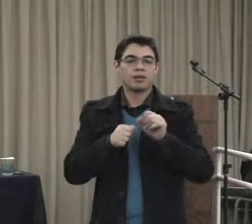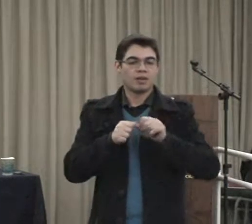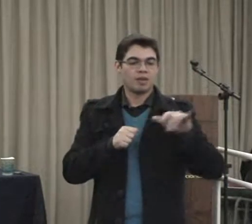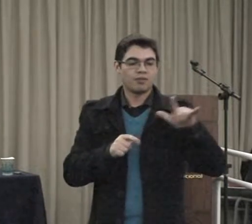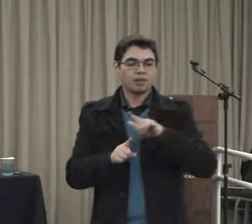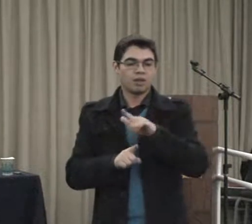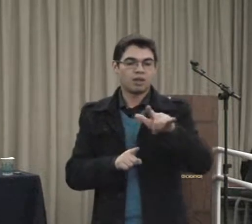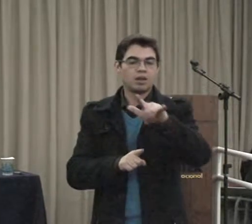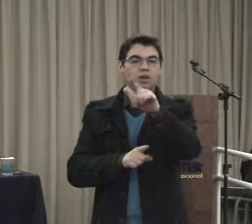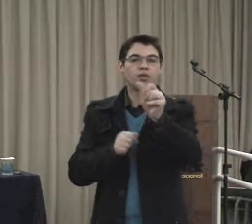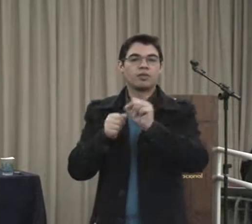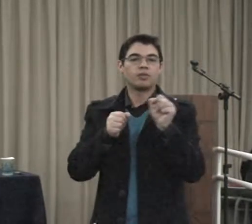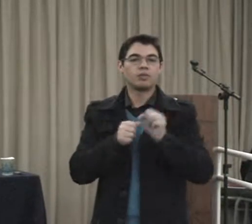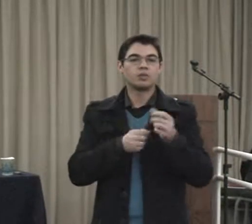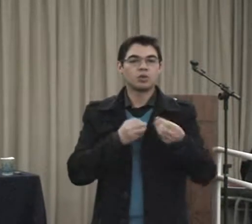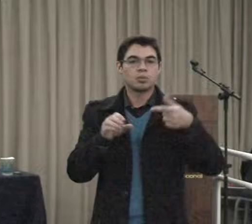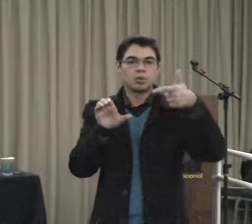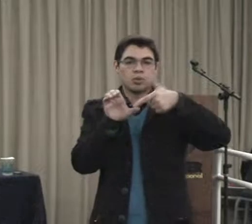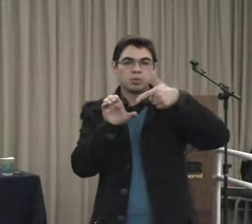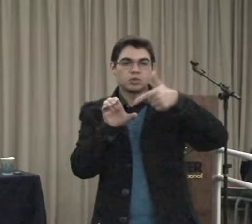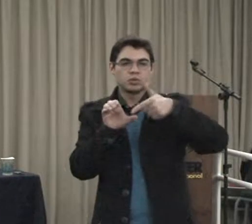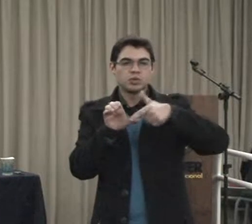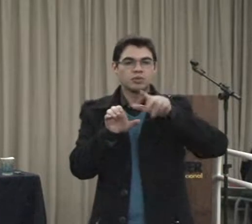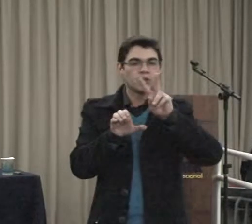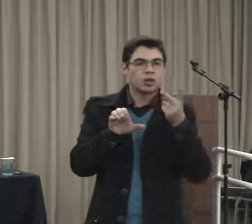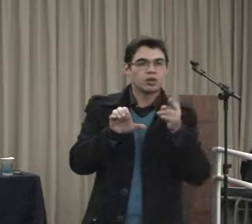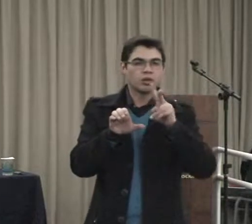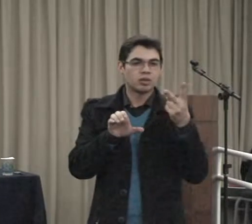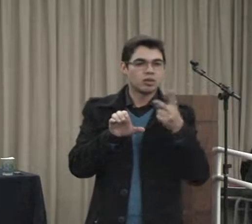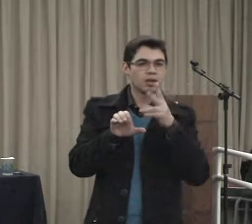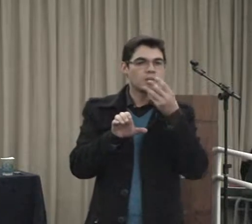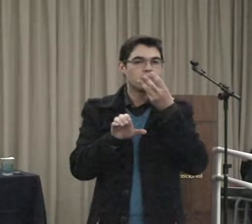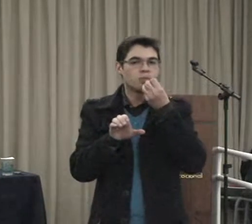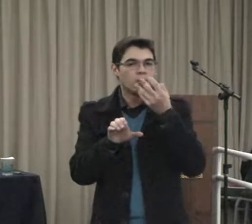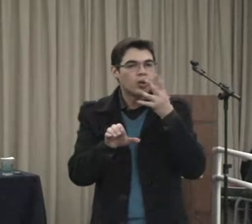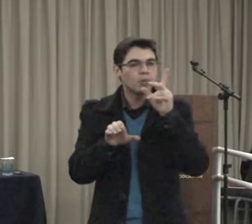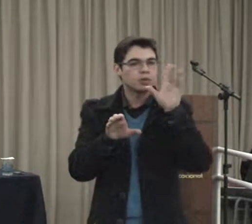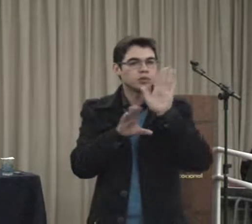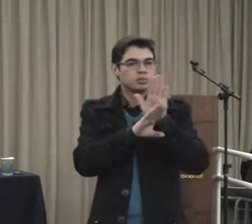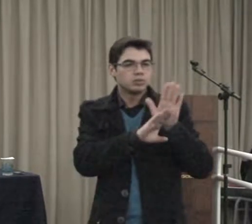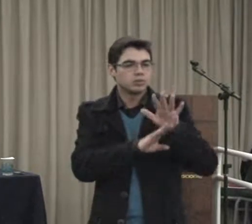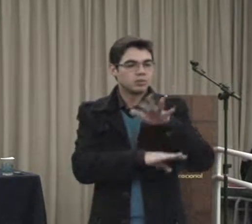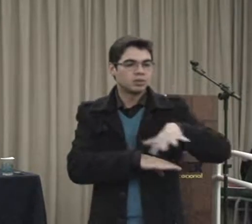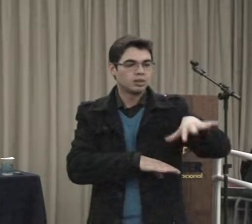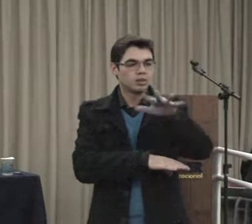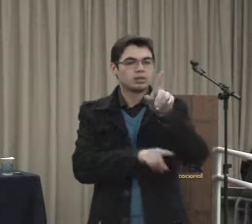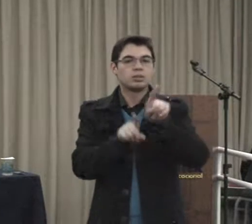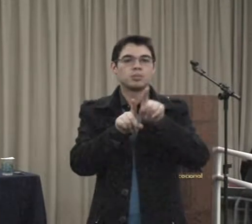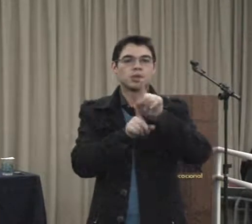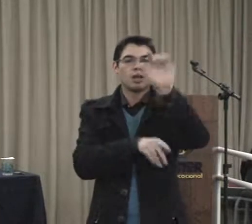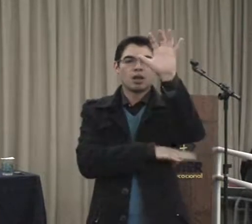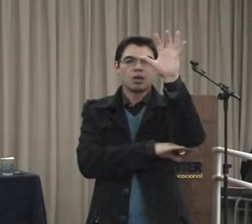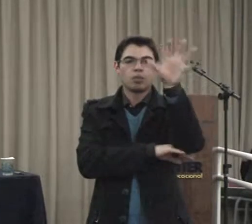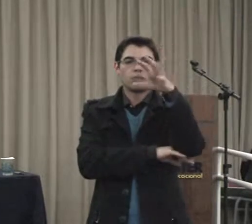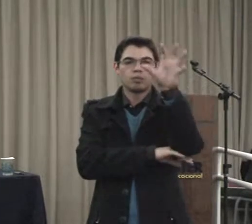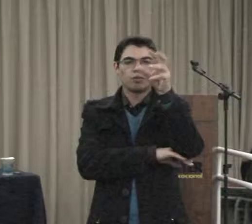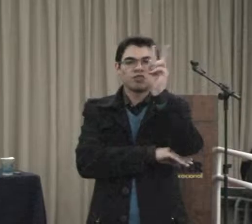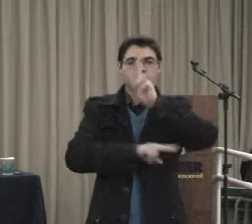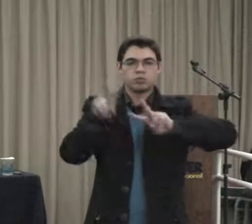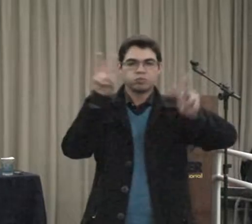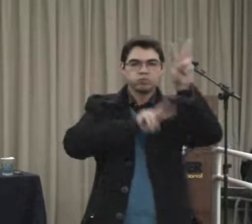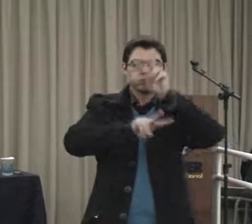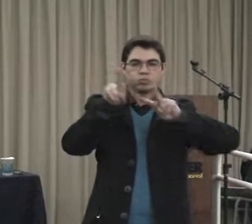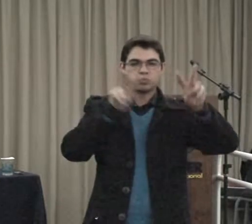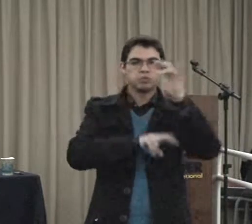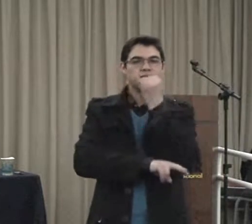aviões movidos a combustível alternativo. Investiu em energia eólica. E assim ela